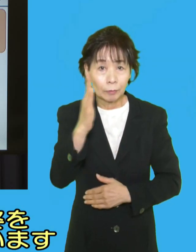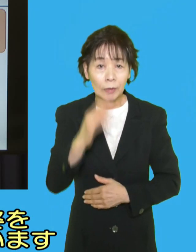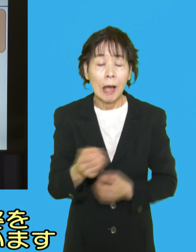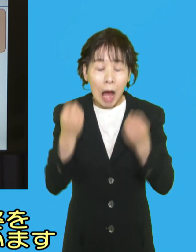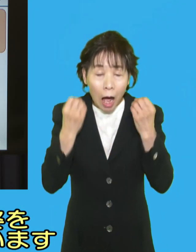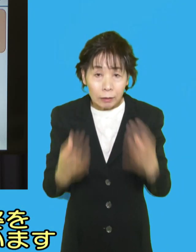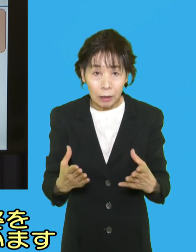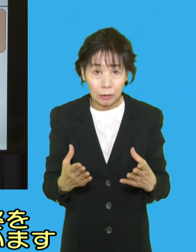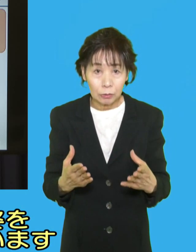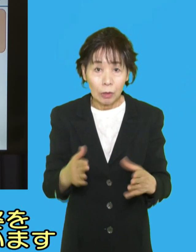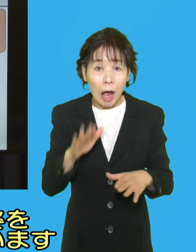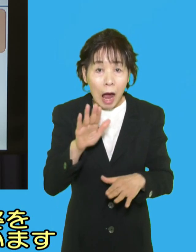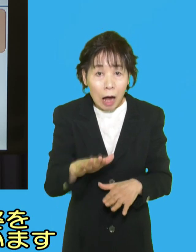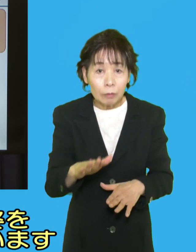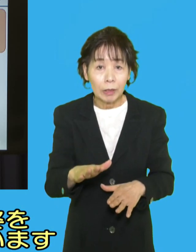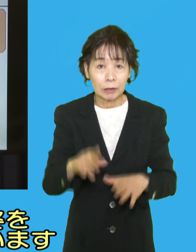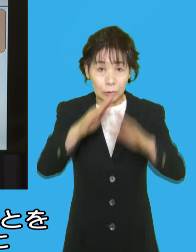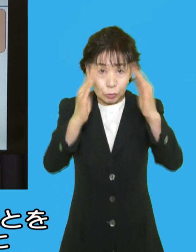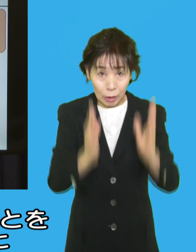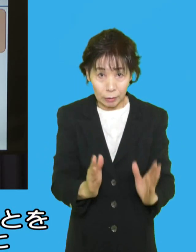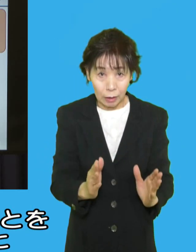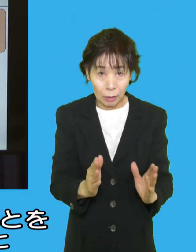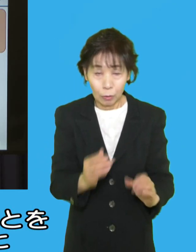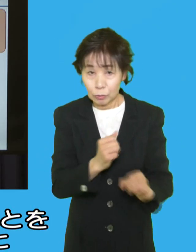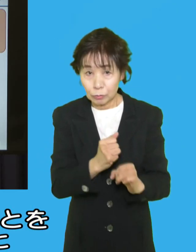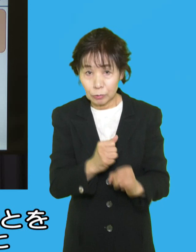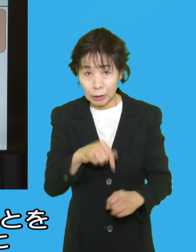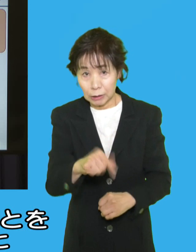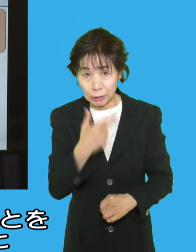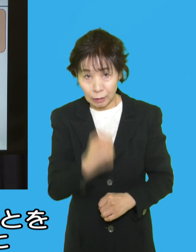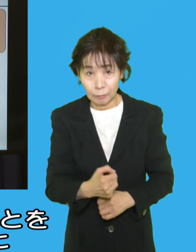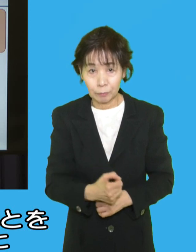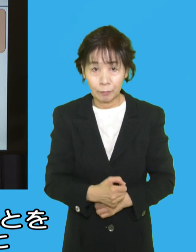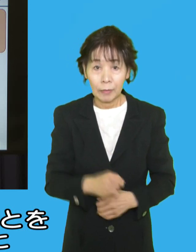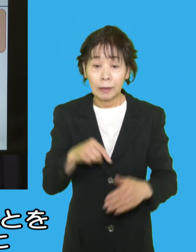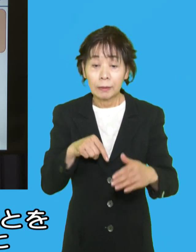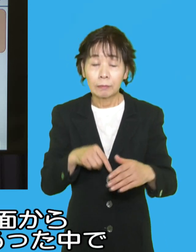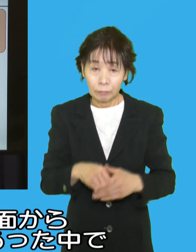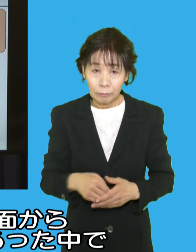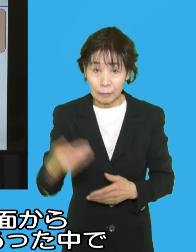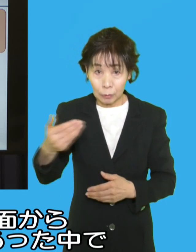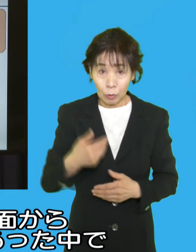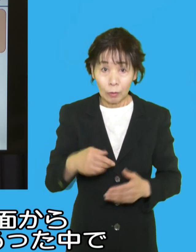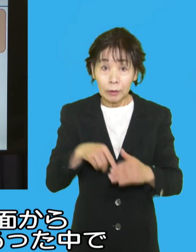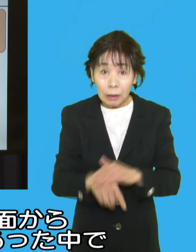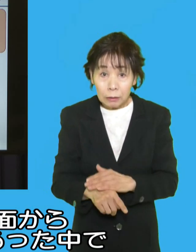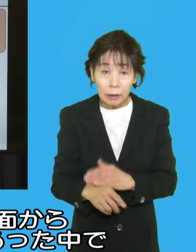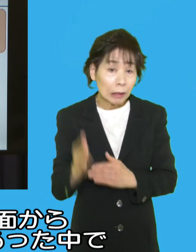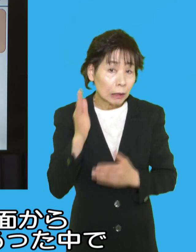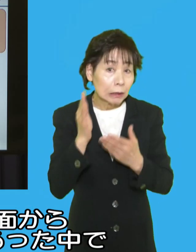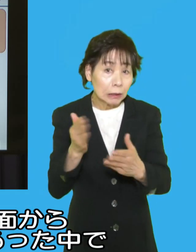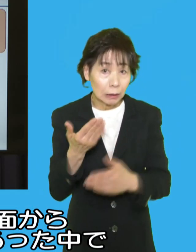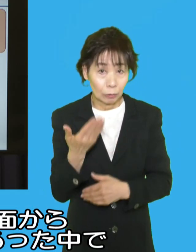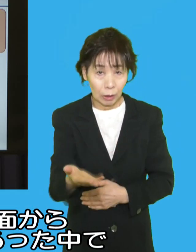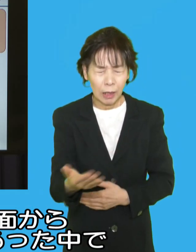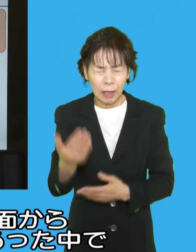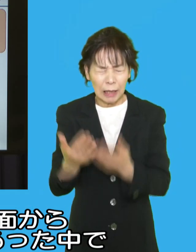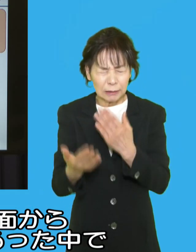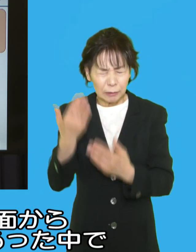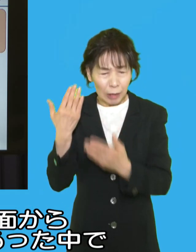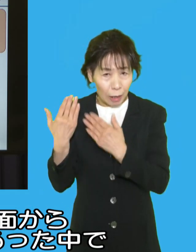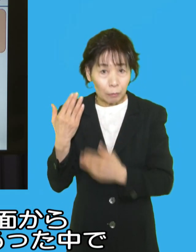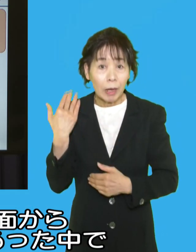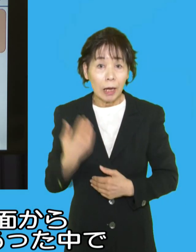しくあるべき姿というのを考えていきたいと思います。 なんでこんなことをお聞きしたかというと、確かだいぶ前の会見